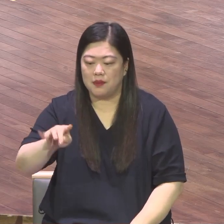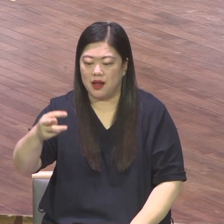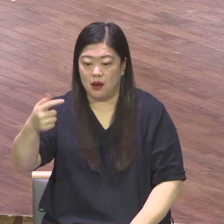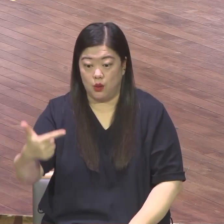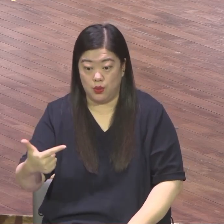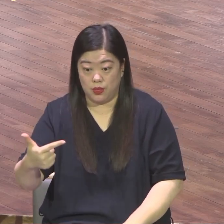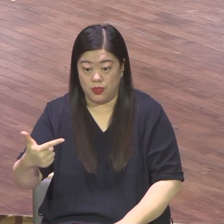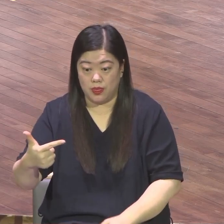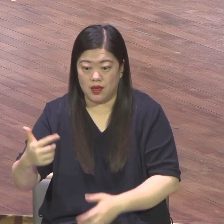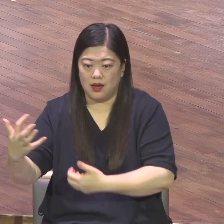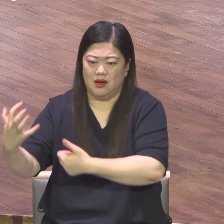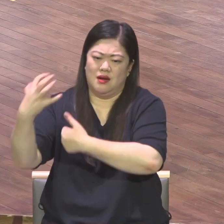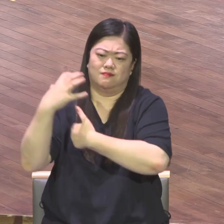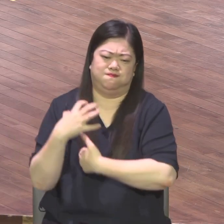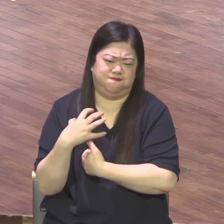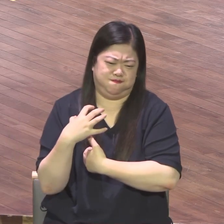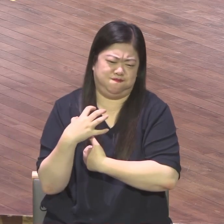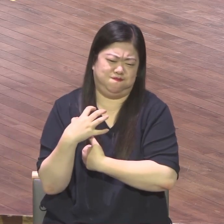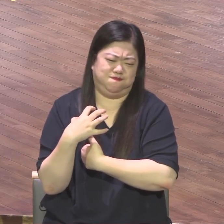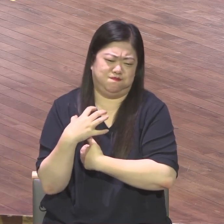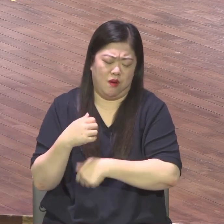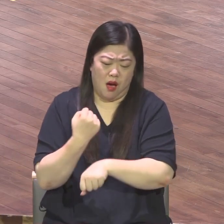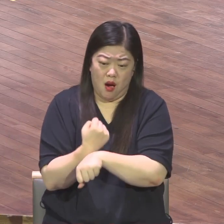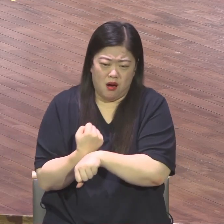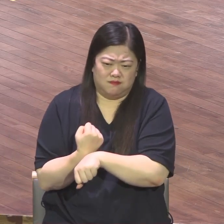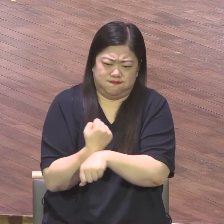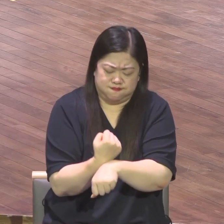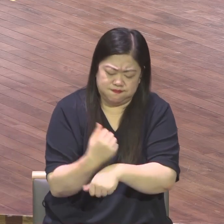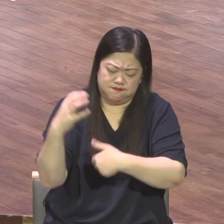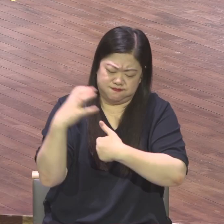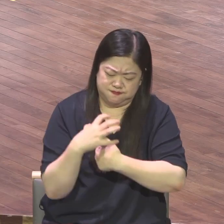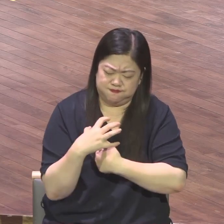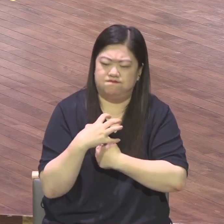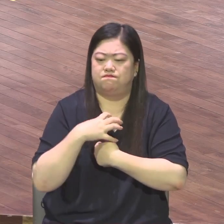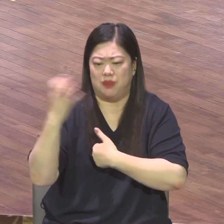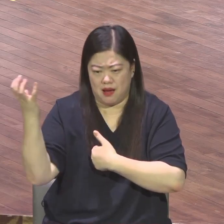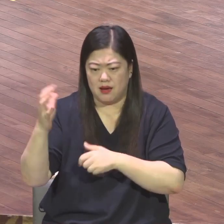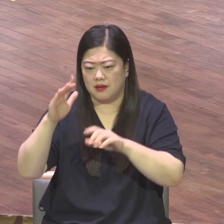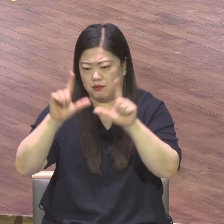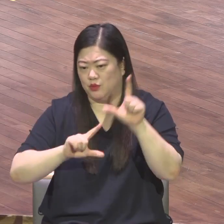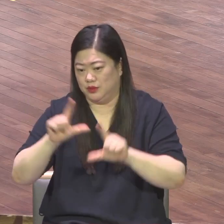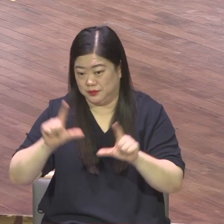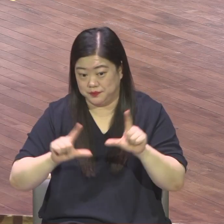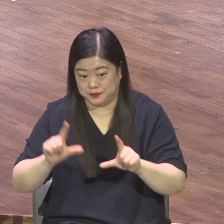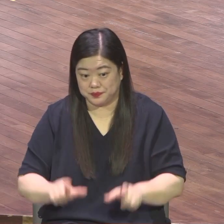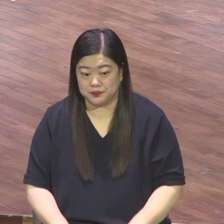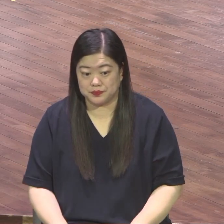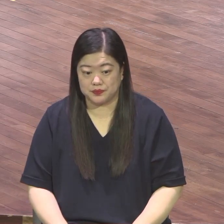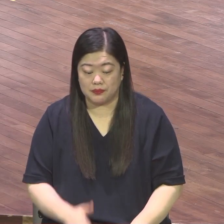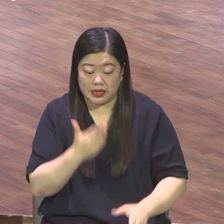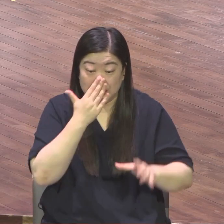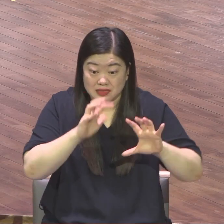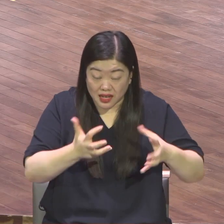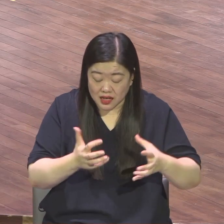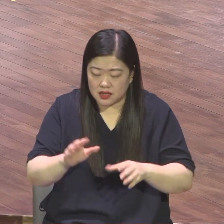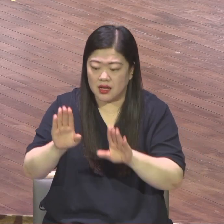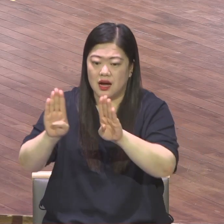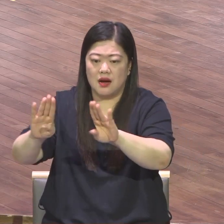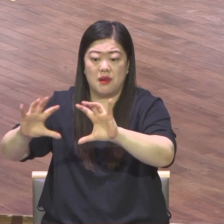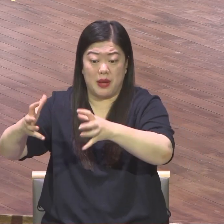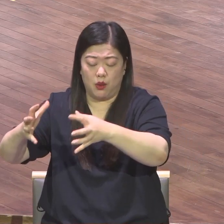본문 10절로 11절에 보면 과거 이들이 하나님 말씀을 거역해가지고 바벨론의 포로로 잡혀갔을 때 이